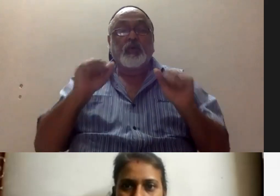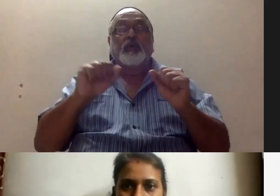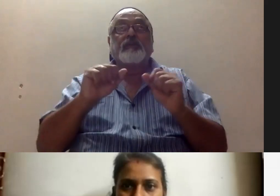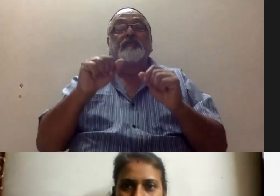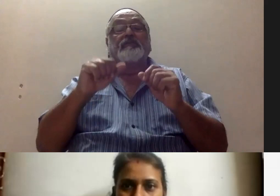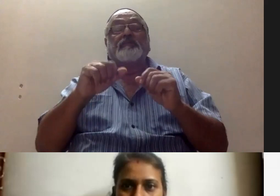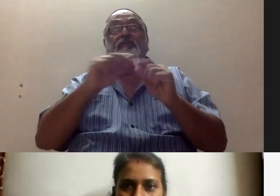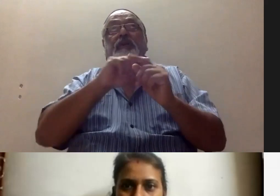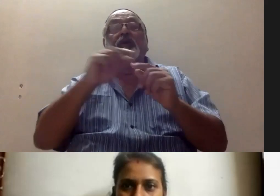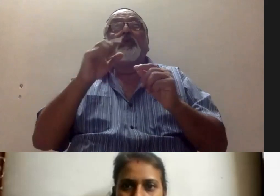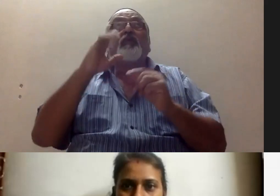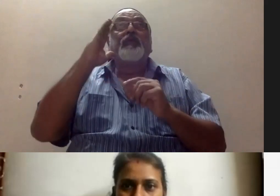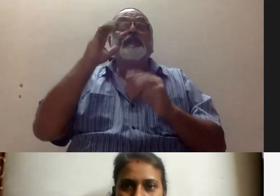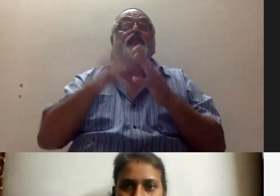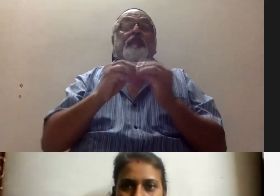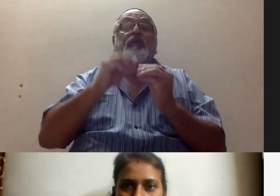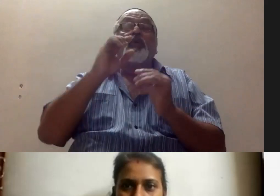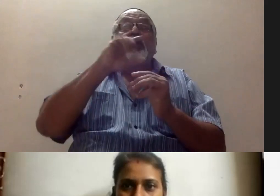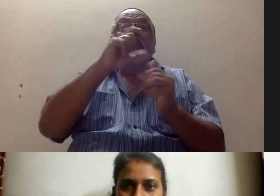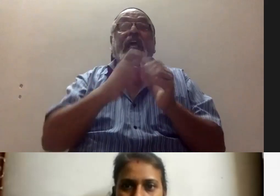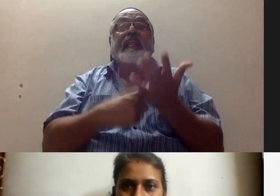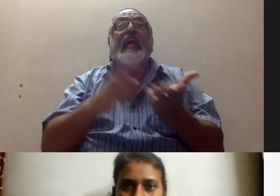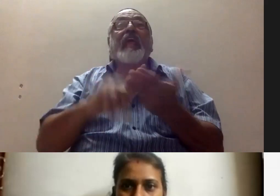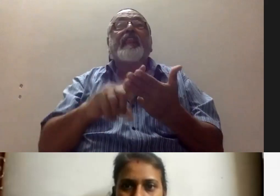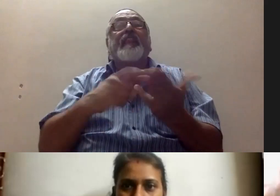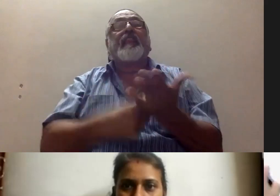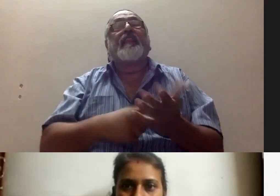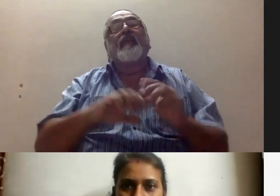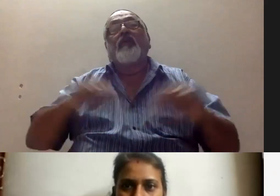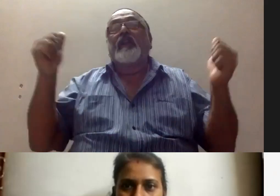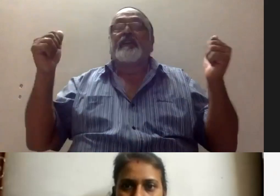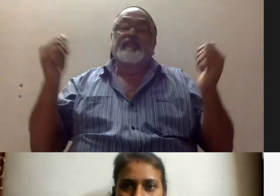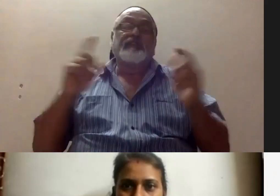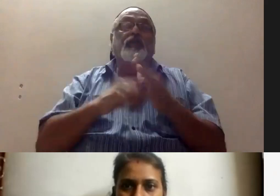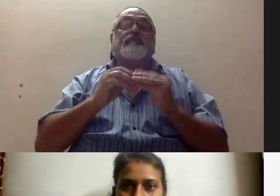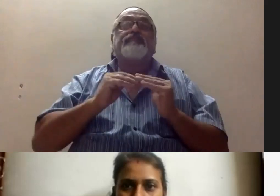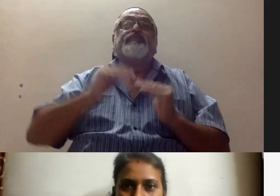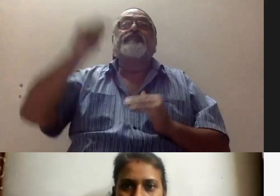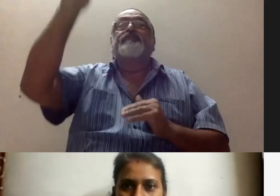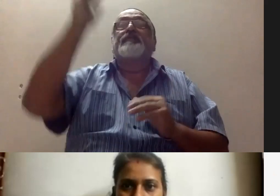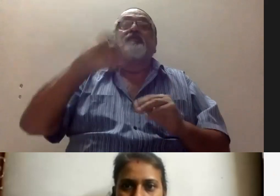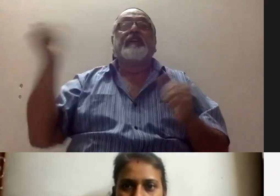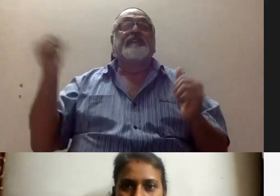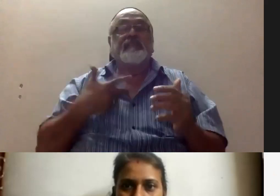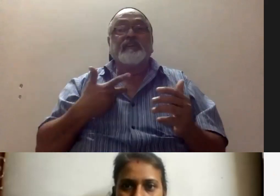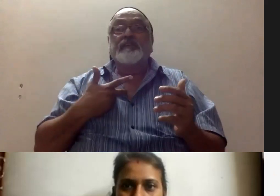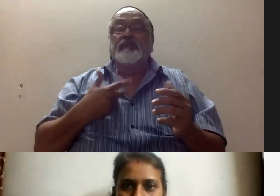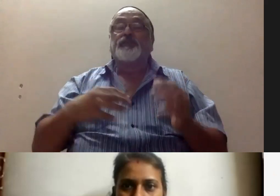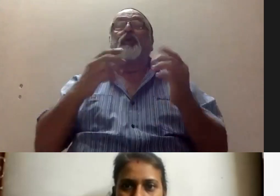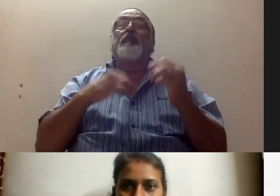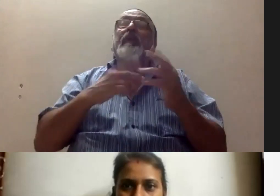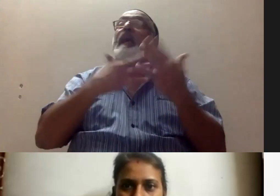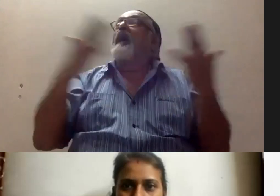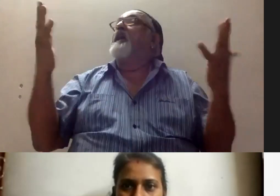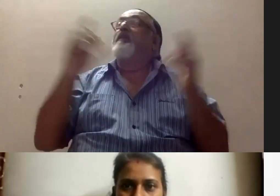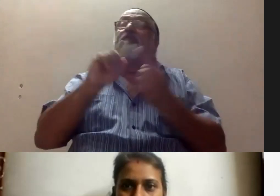है। लेकिन बहुत सारे हमारे मित्र हैं जो नहीं मिलता है और वो वेट करते रहते हैं,